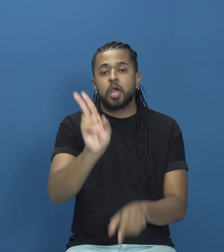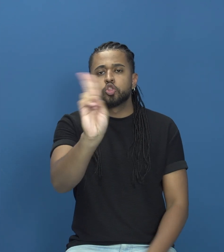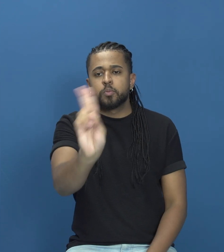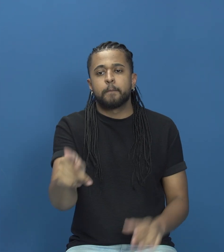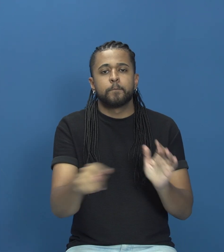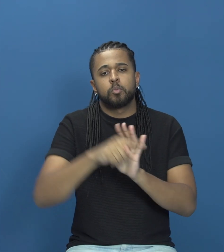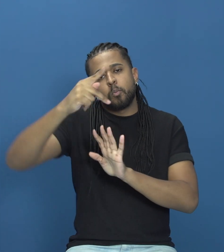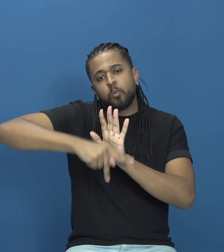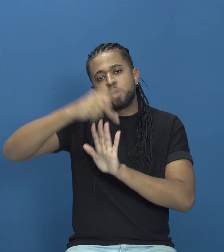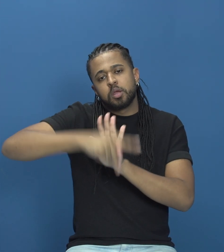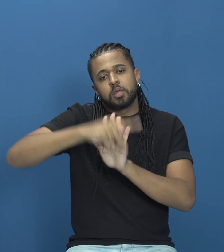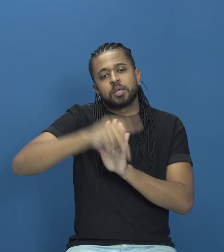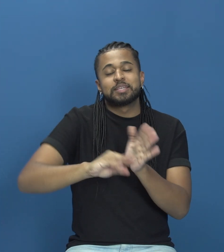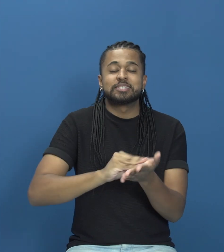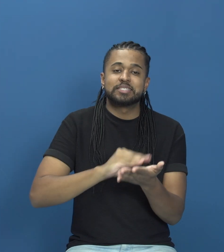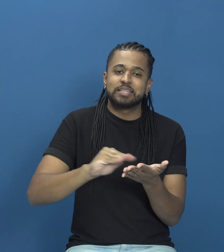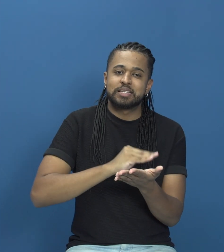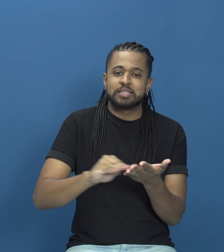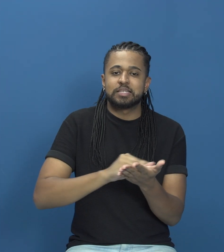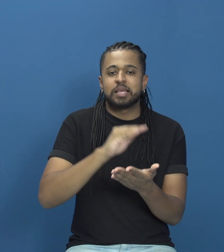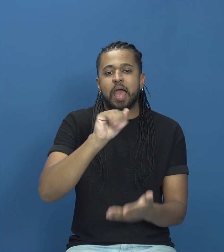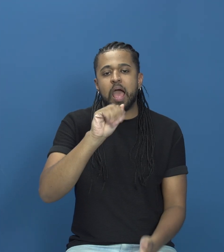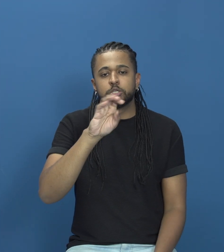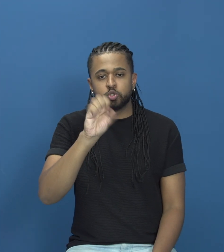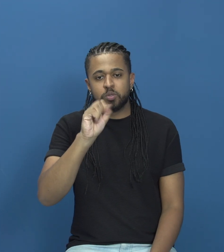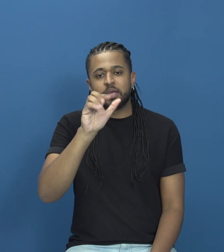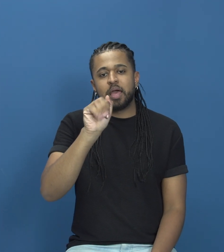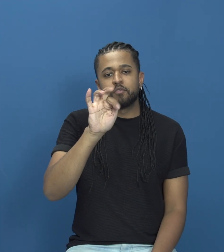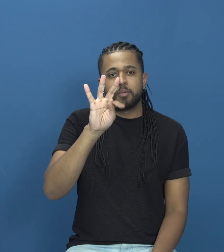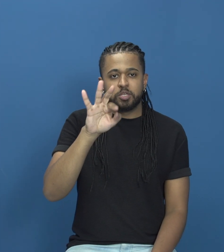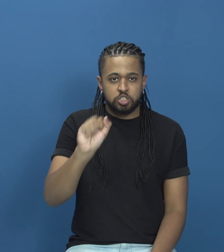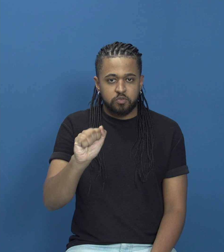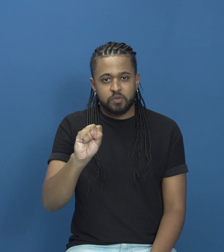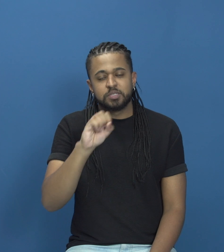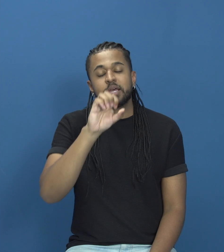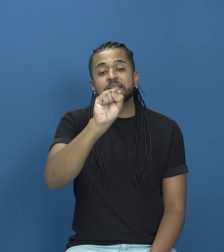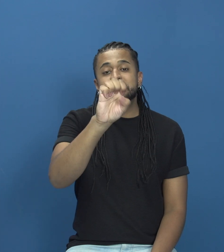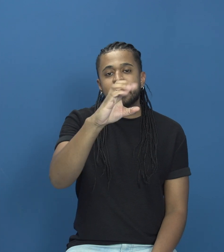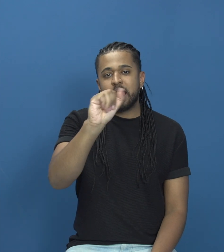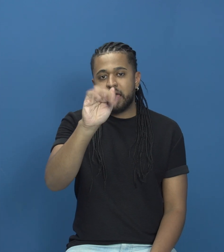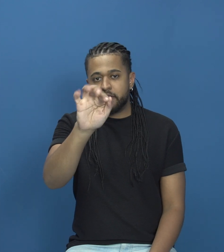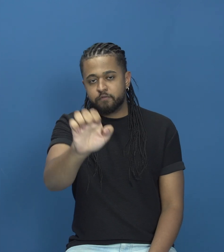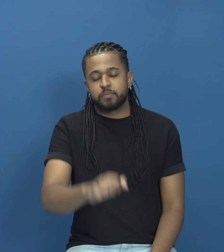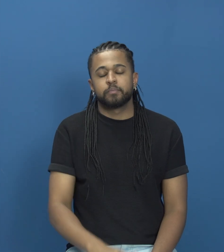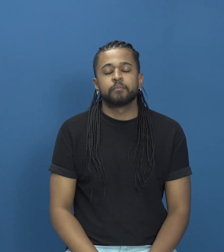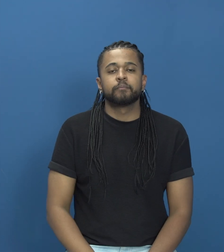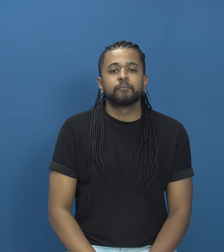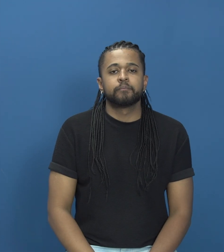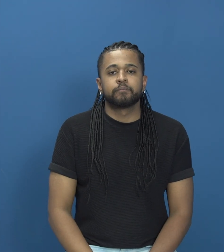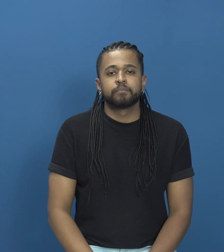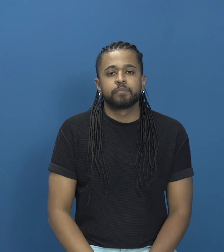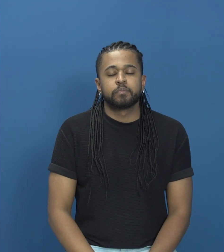por portarias da Secretaria de Ações Afirmativas e Equidade da UNILA.